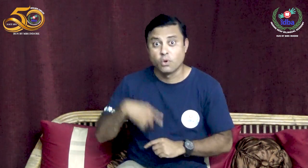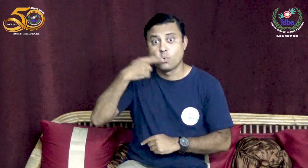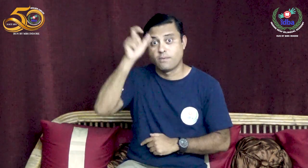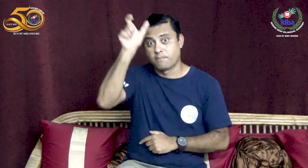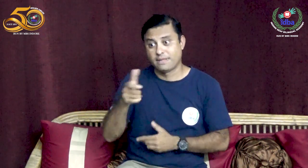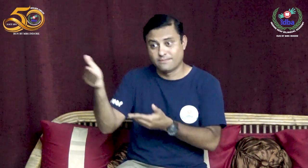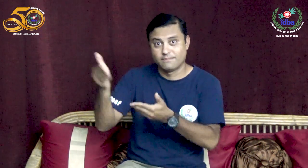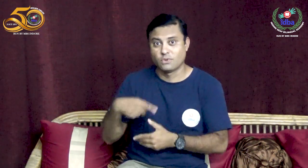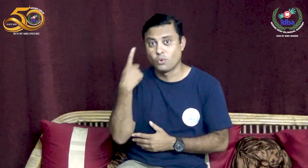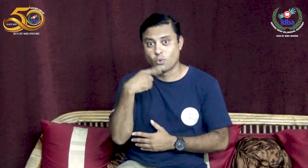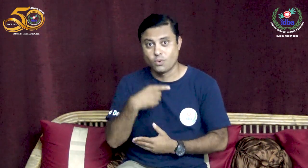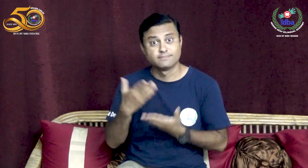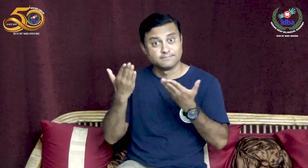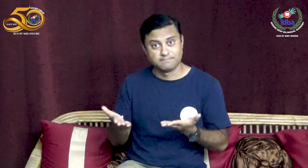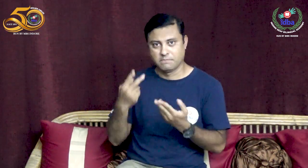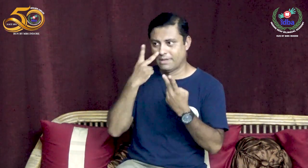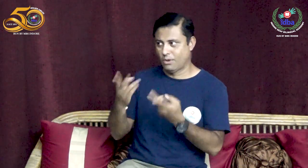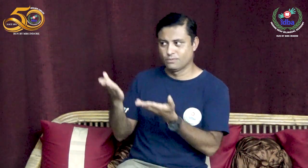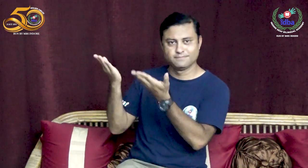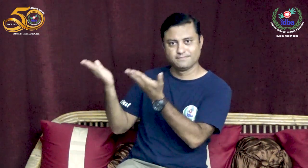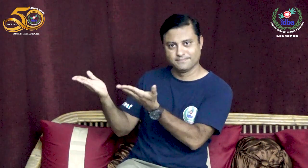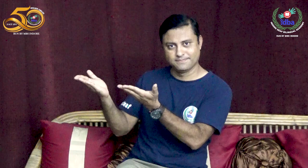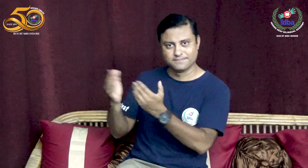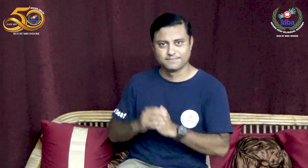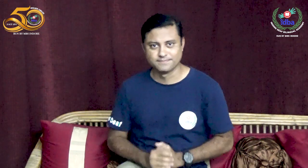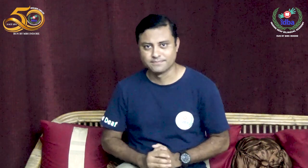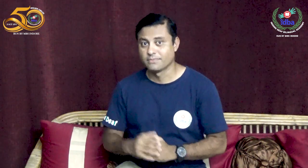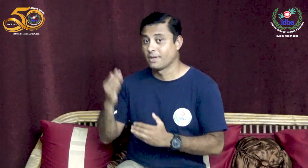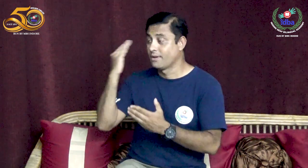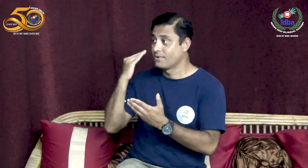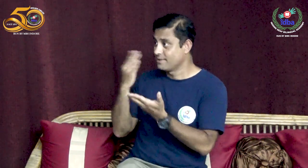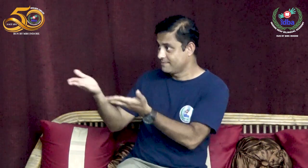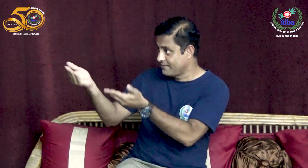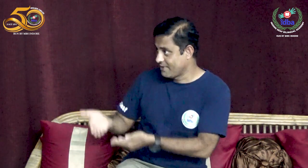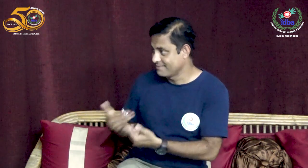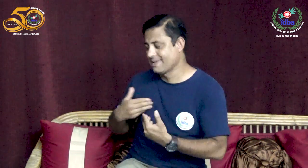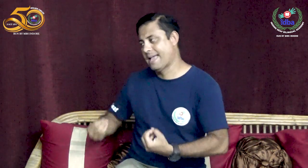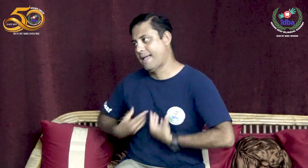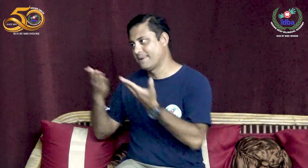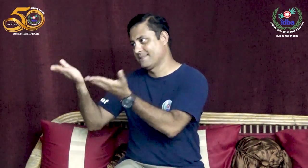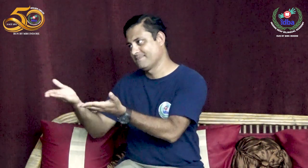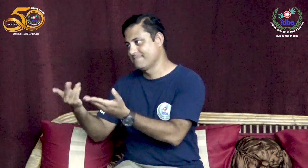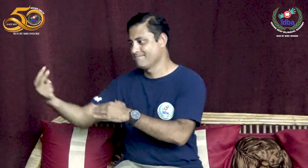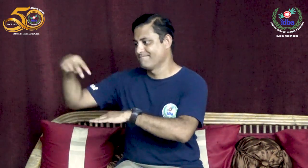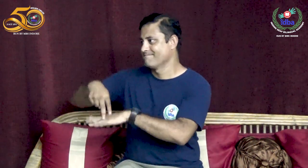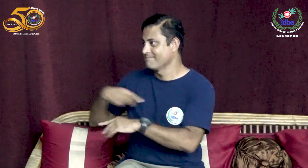लोग, वो सब आ रहे हैं। तो आज हमारे साथ कौन है आप खुद ही देख लीजिए। हेलो विक्की, स्वागत है